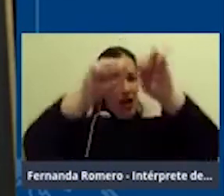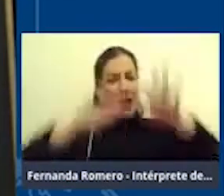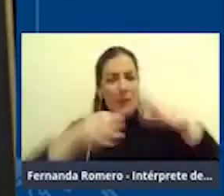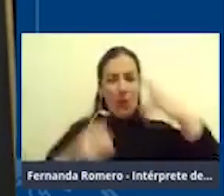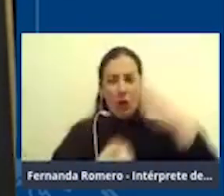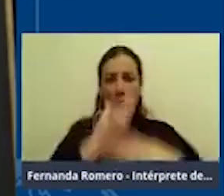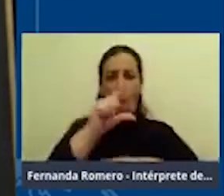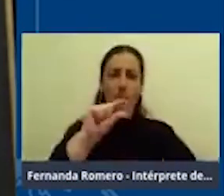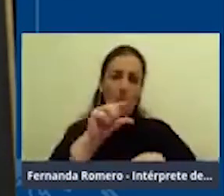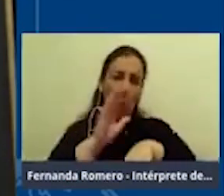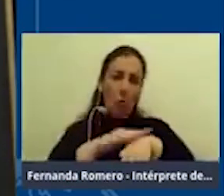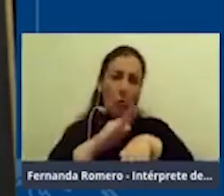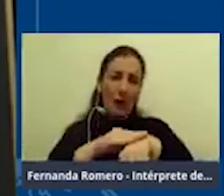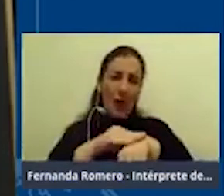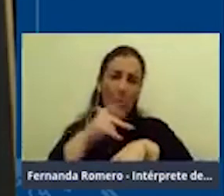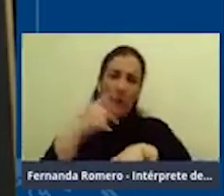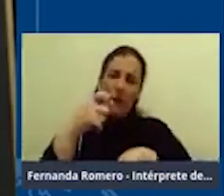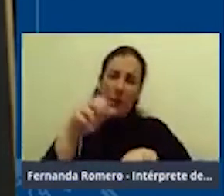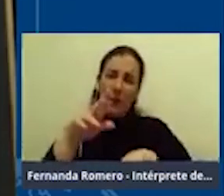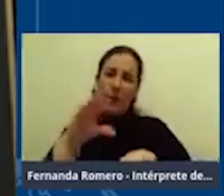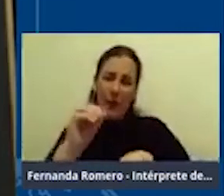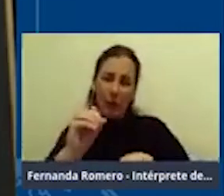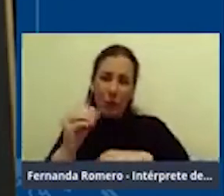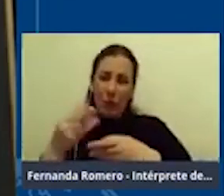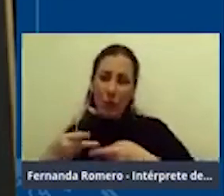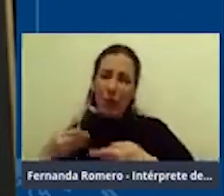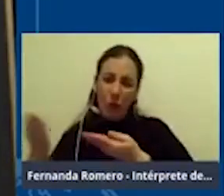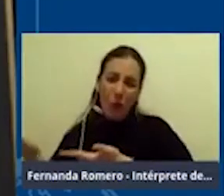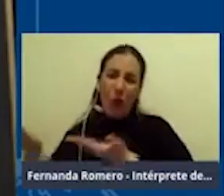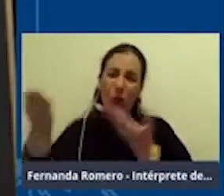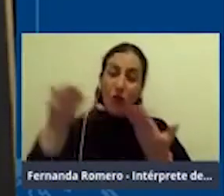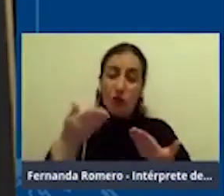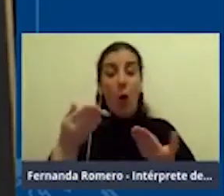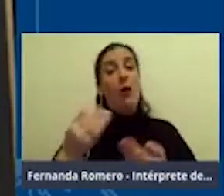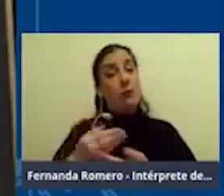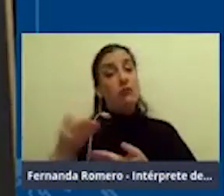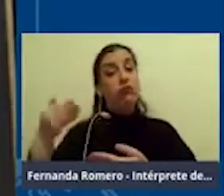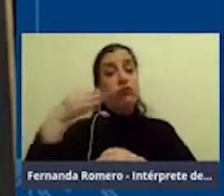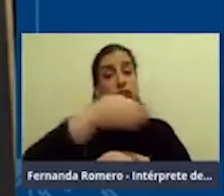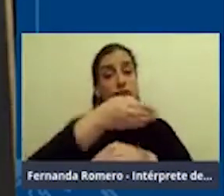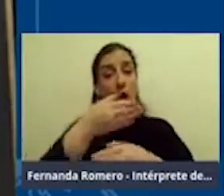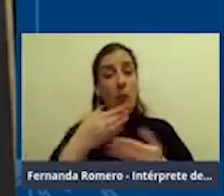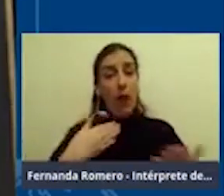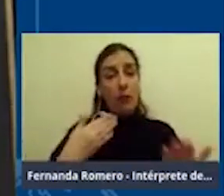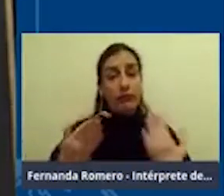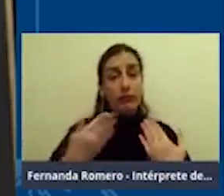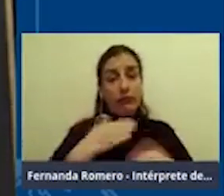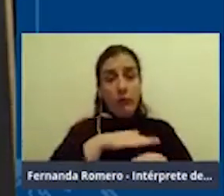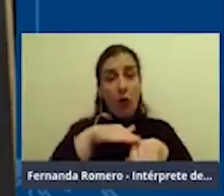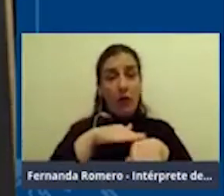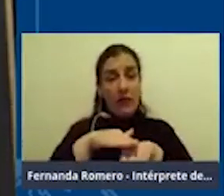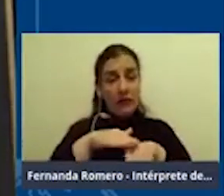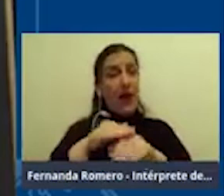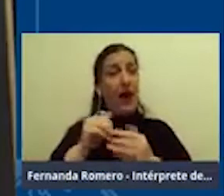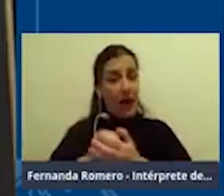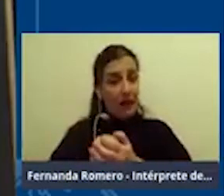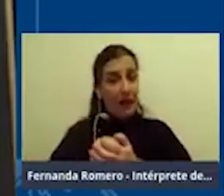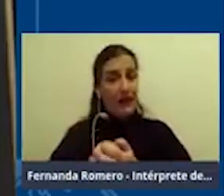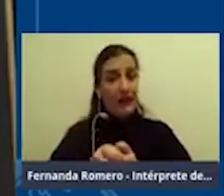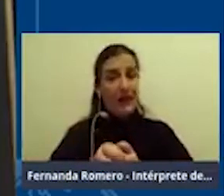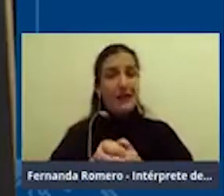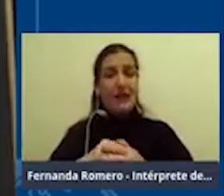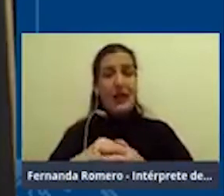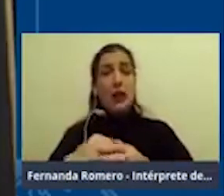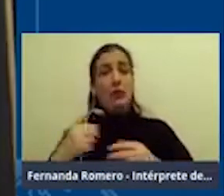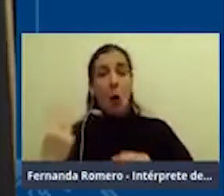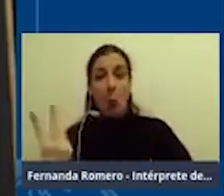a convidado do Pedro e do presidente Bon, para conversar, antes de ter feito uma visita oficial ao governador Eduardo Leite. Ou seja, eles